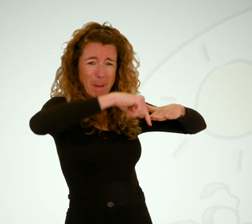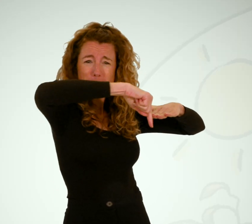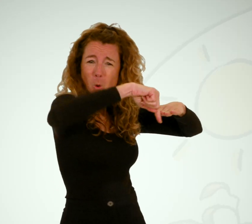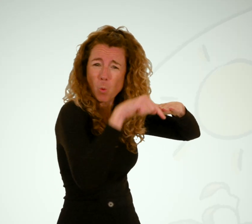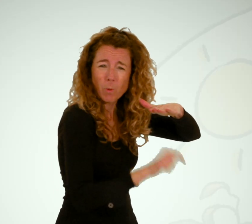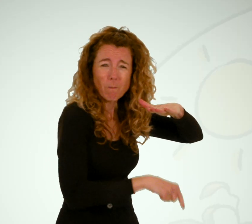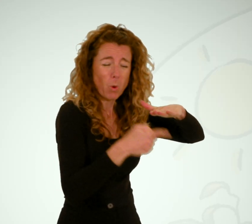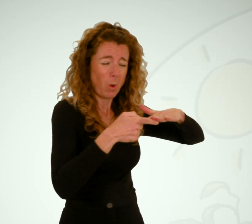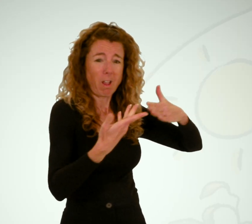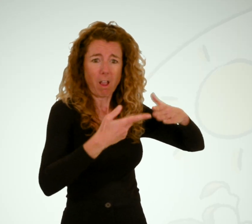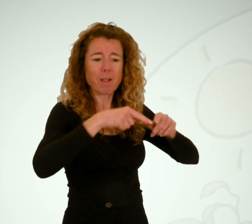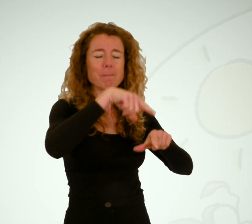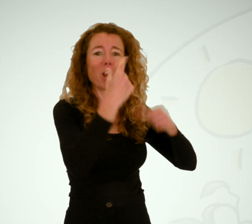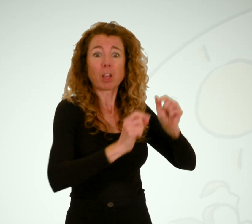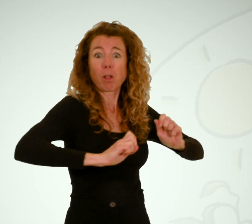pas profonde.